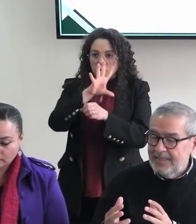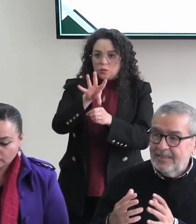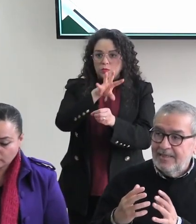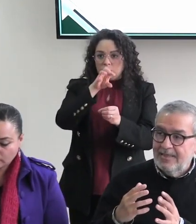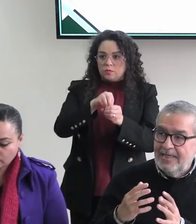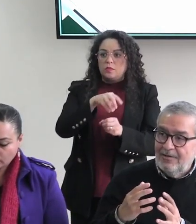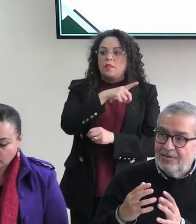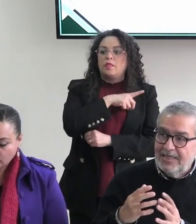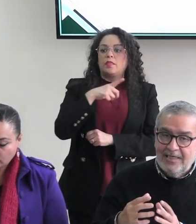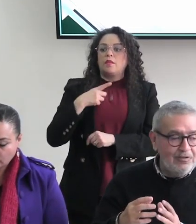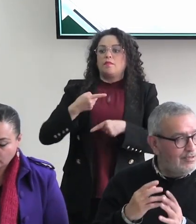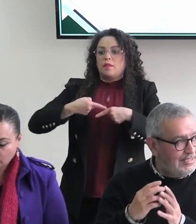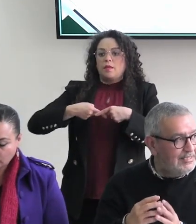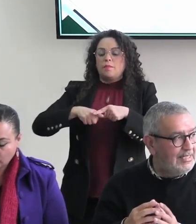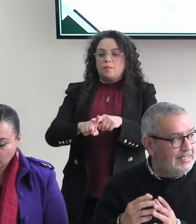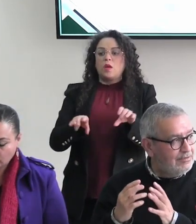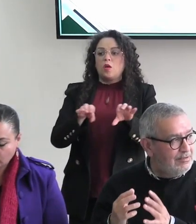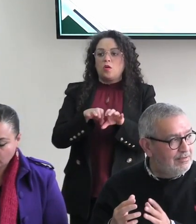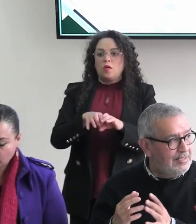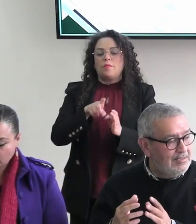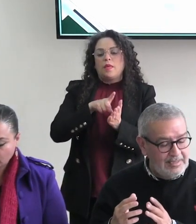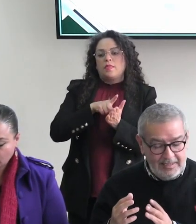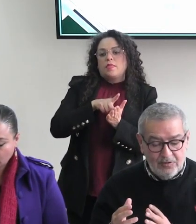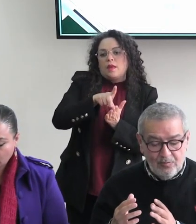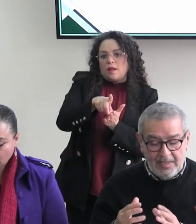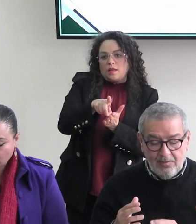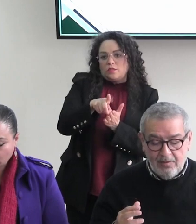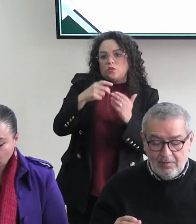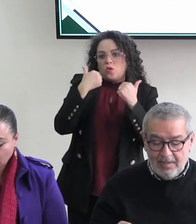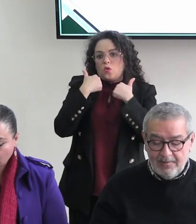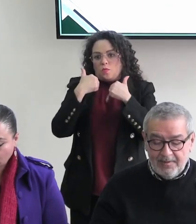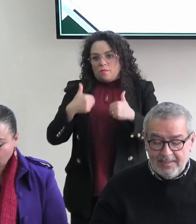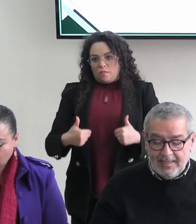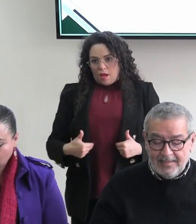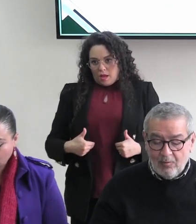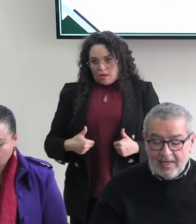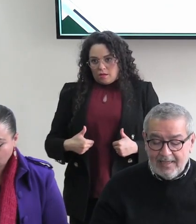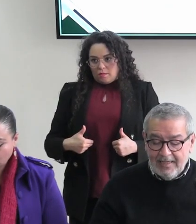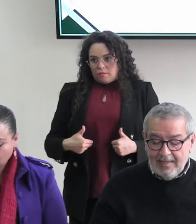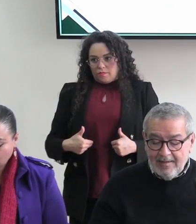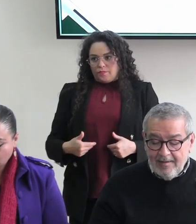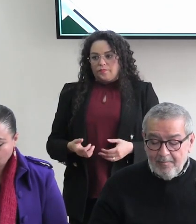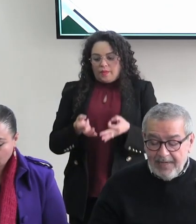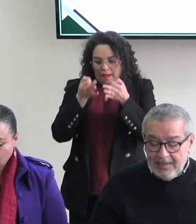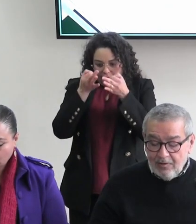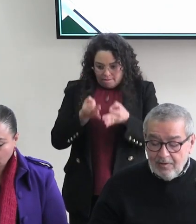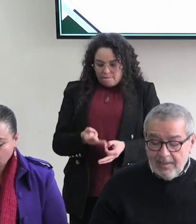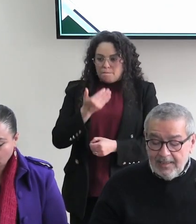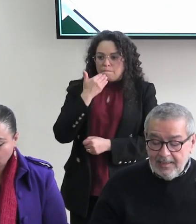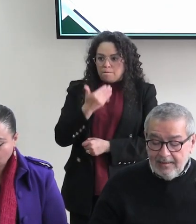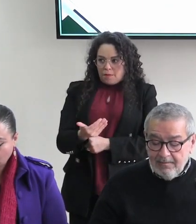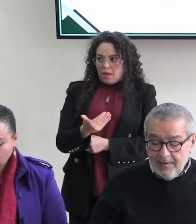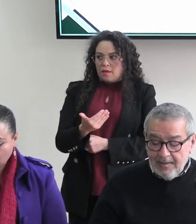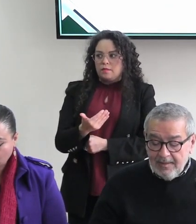a partir de los derechos, en este caso del derecho humano a una vivienda adecuada,